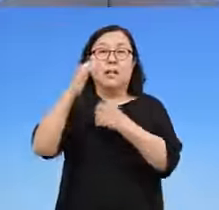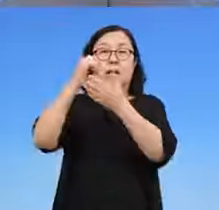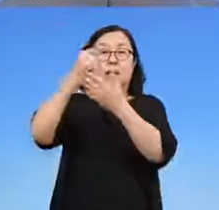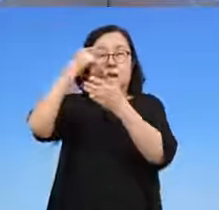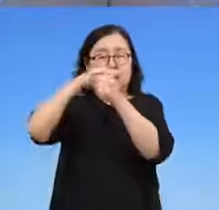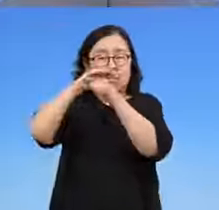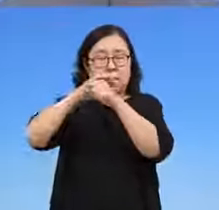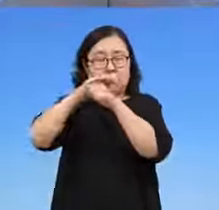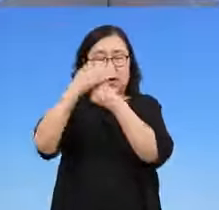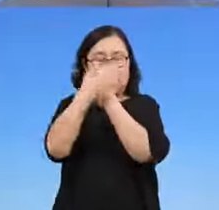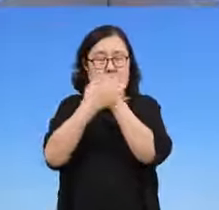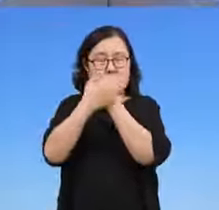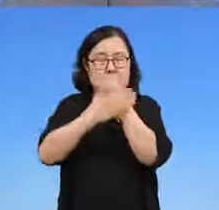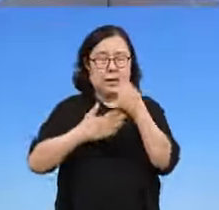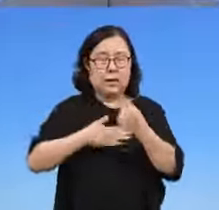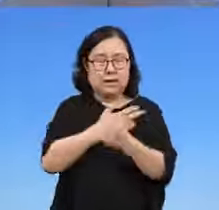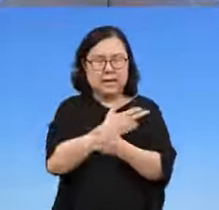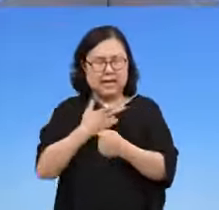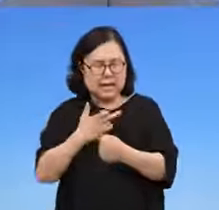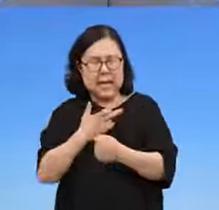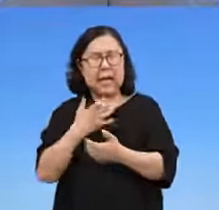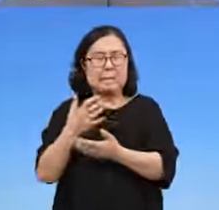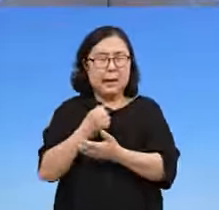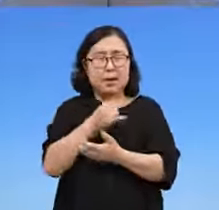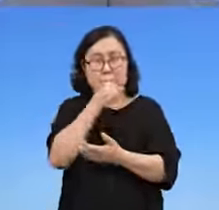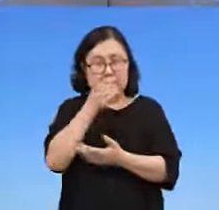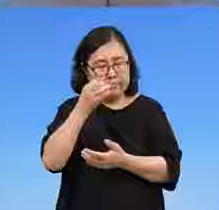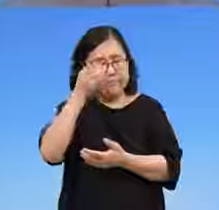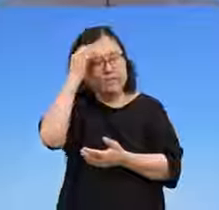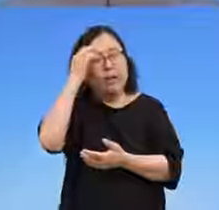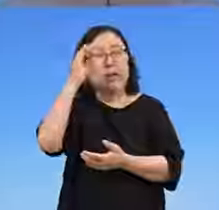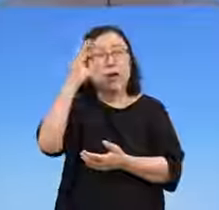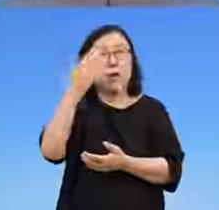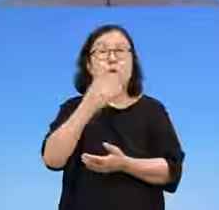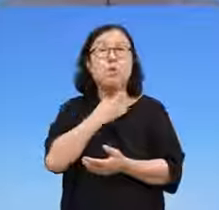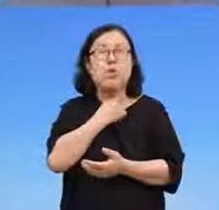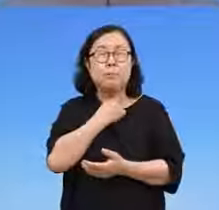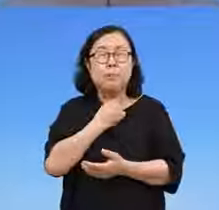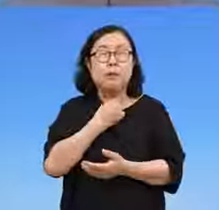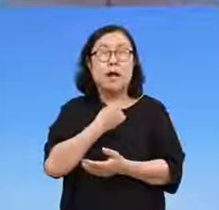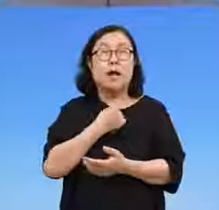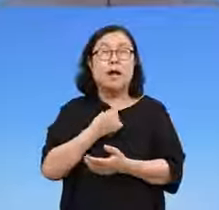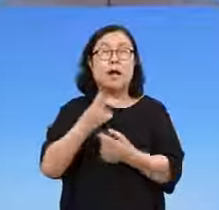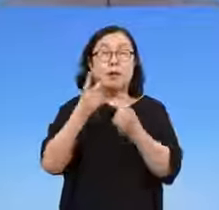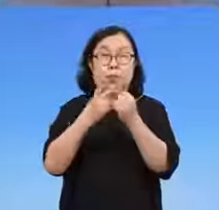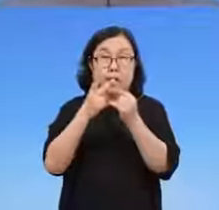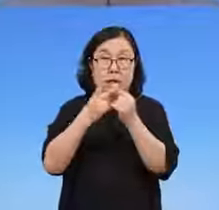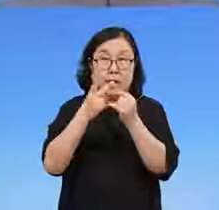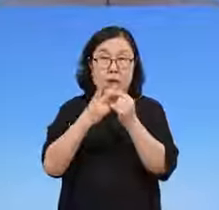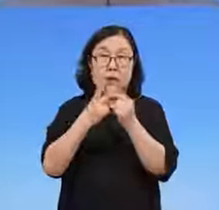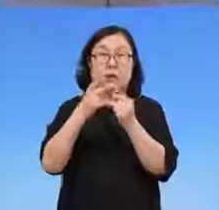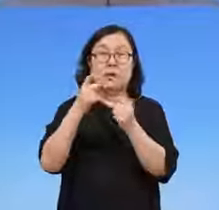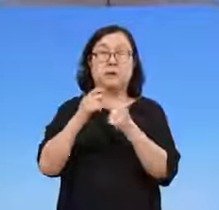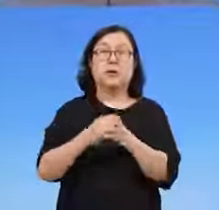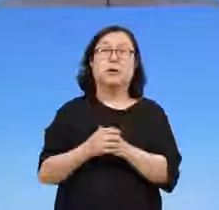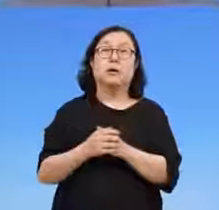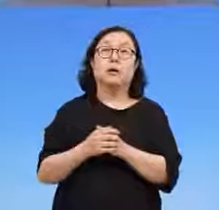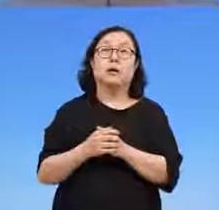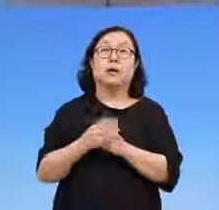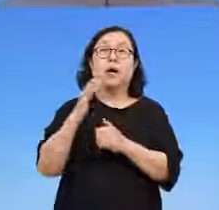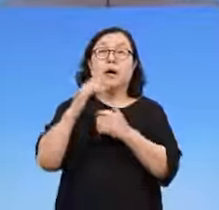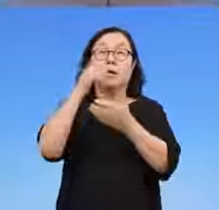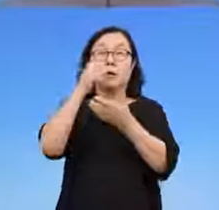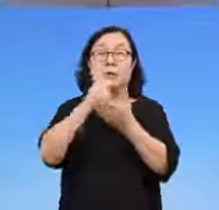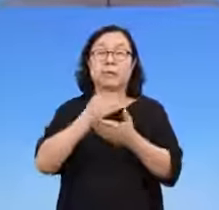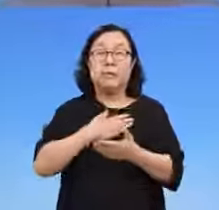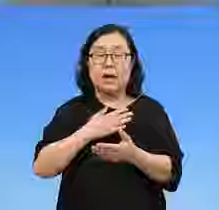사실은 그 하나님의 긍휼의 혜택을 내가 가장 많이 받고 있다는 걸 자각하게 되기를 원합니다. 두 번째 기도 제목이 바로 그